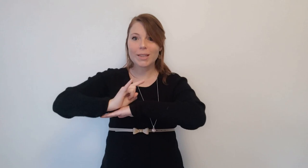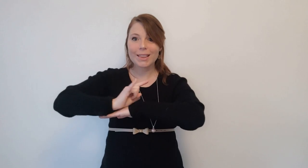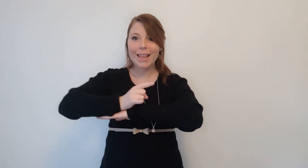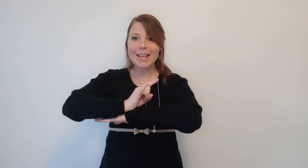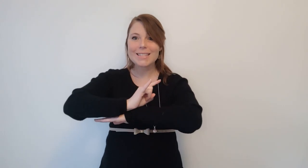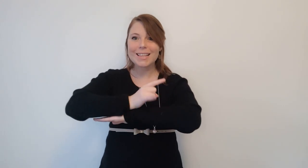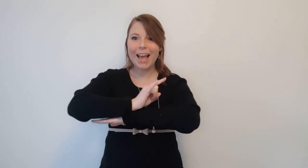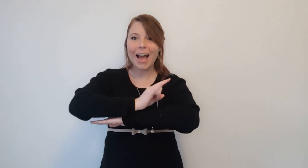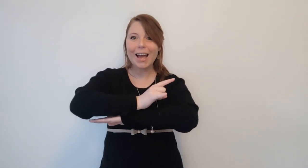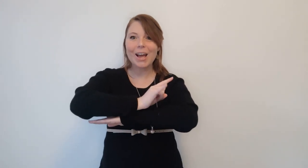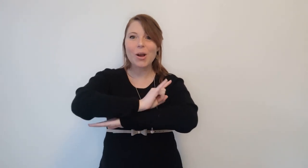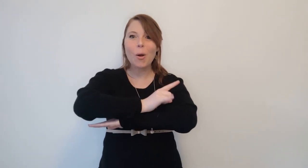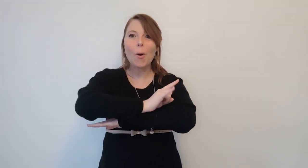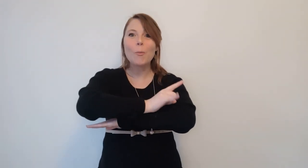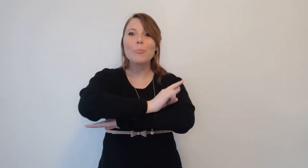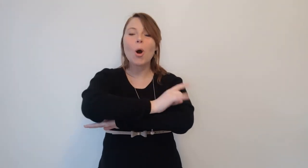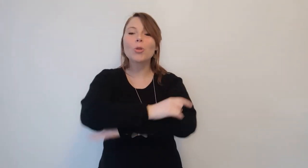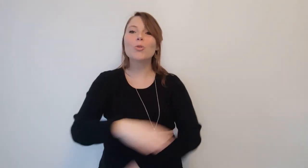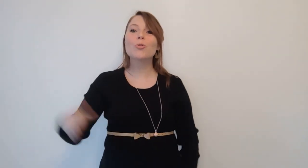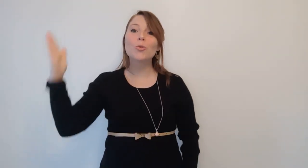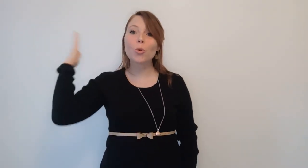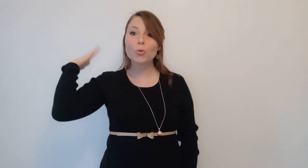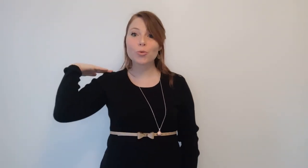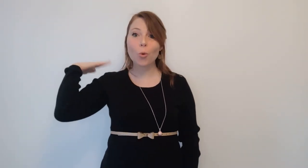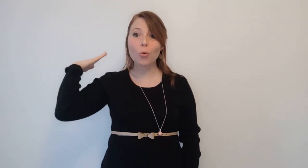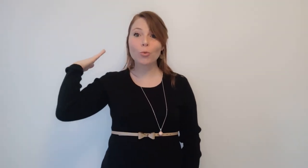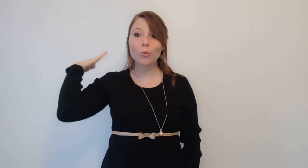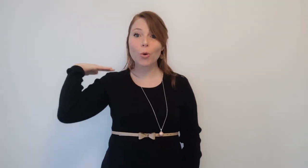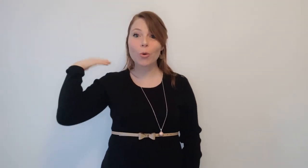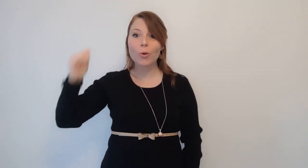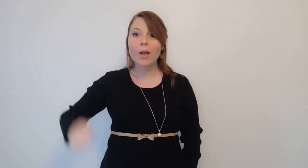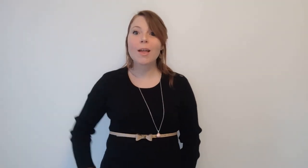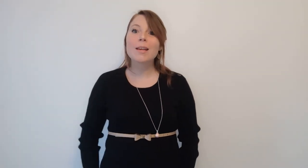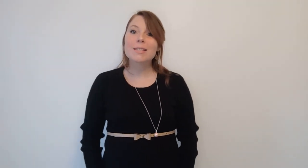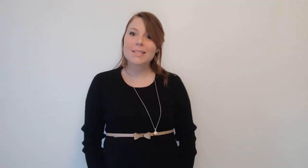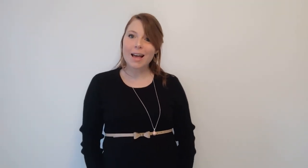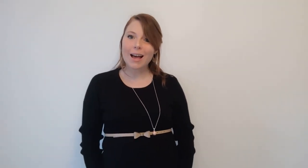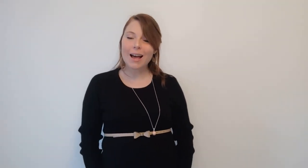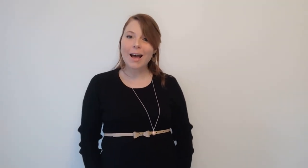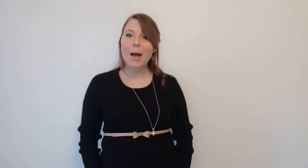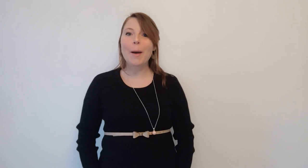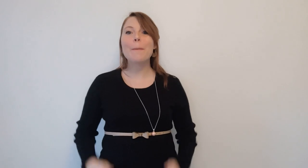Petit escargot porte sur son dos sa